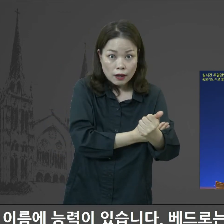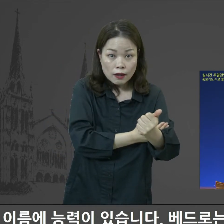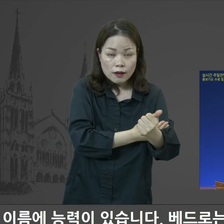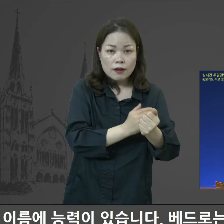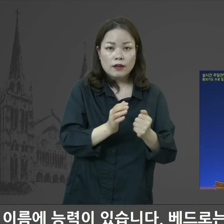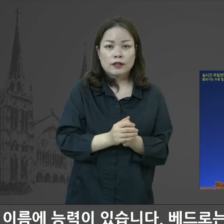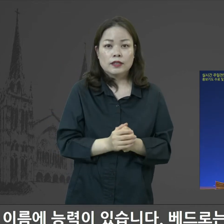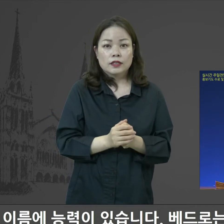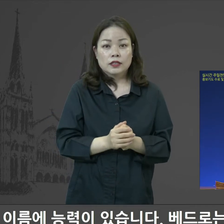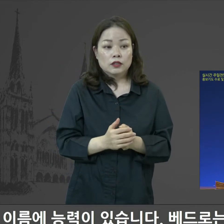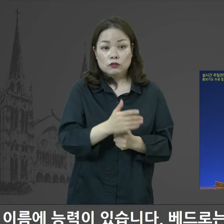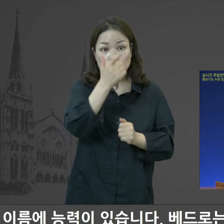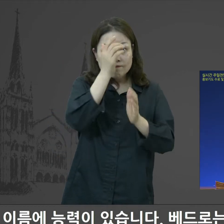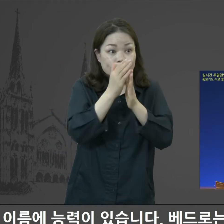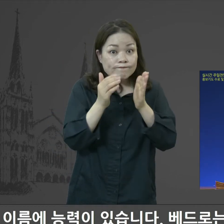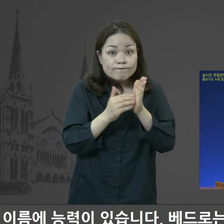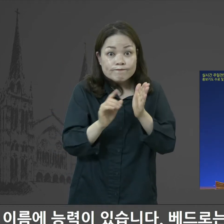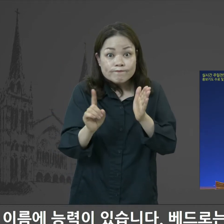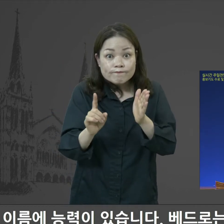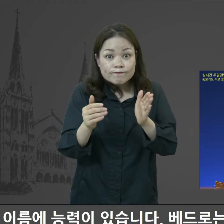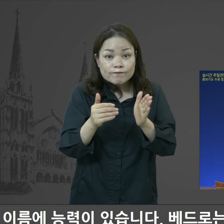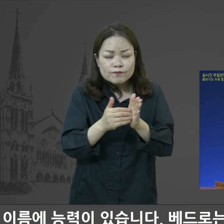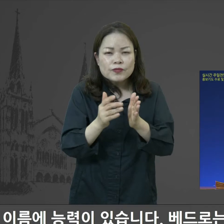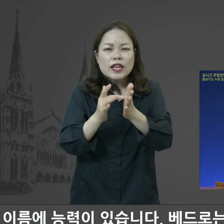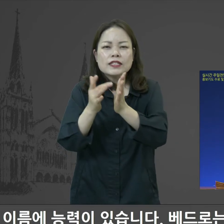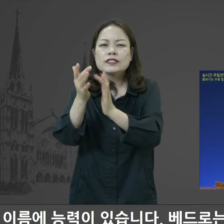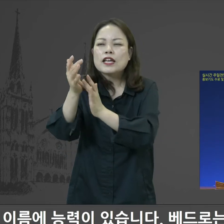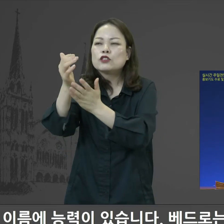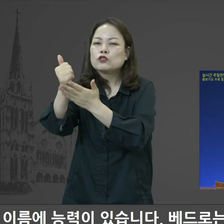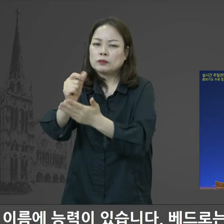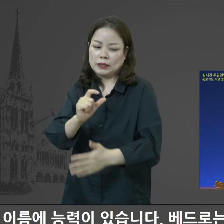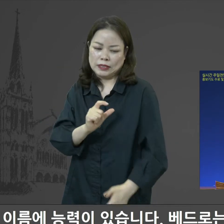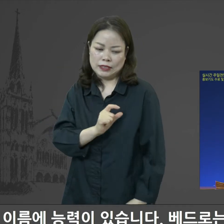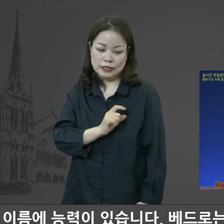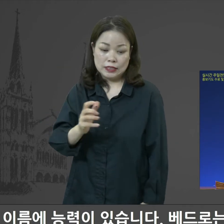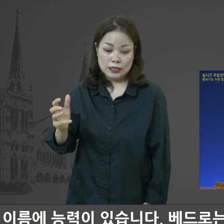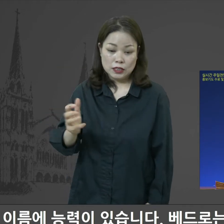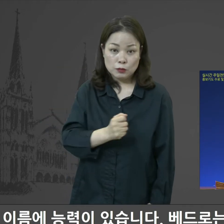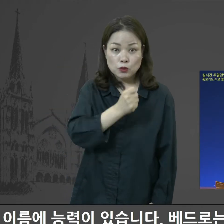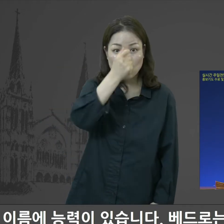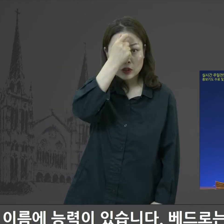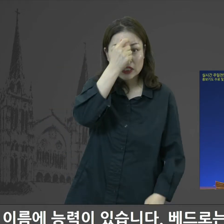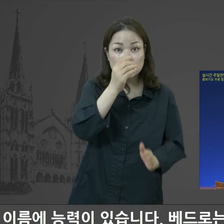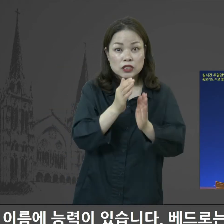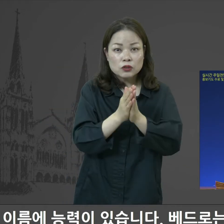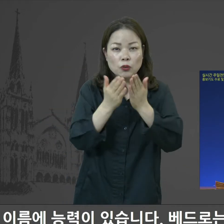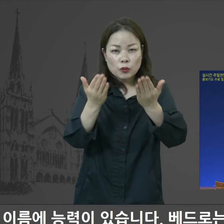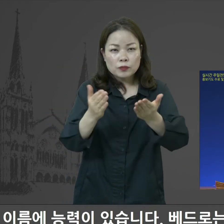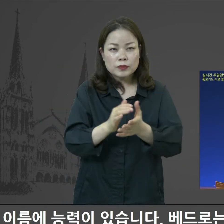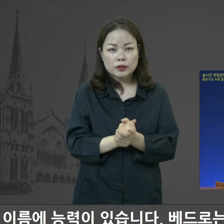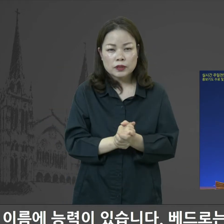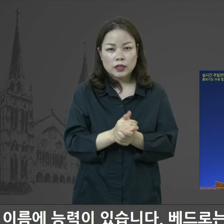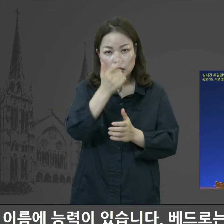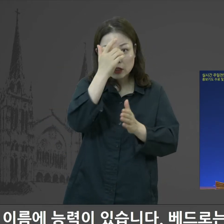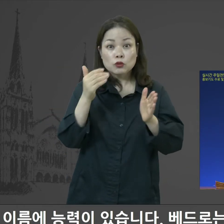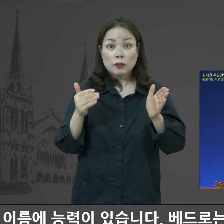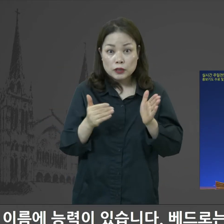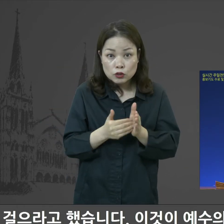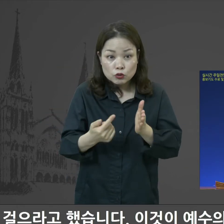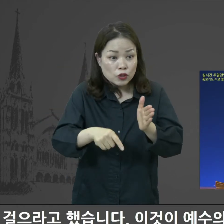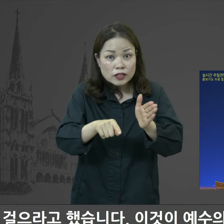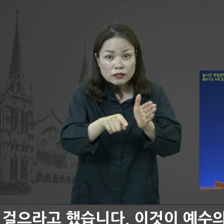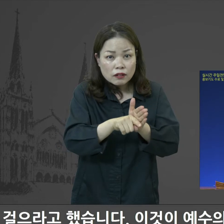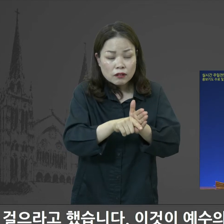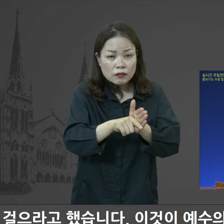능력이었습니다. 여러분, 우리가 기도를 마칠 때 어떻게 기도를 마칩니까? 예수님의 이름으로 기도하옵나이다. 여러분, 그냥 기도를 종결시키기 위해서,